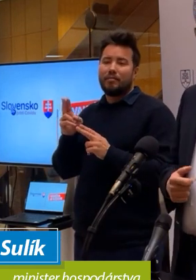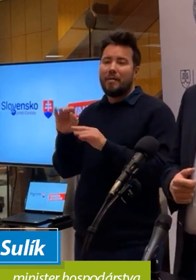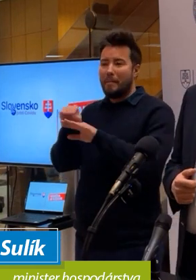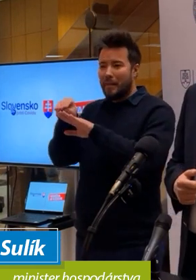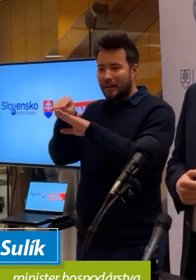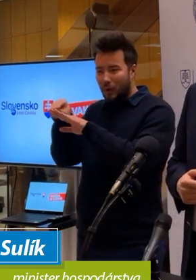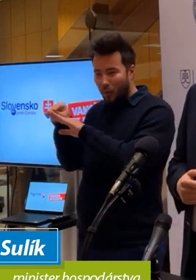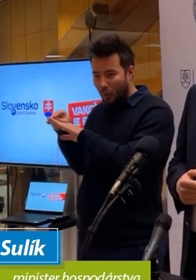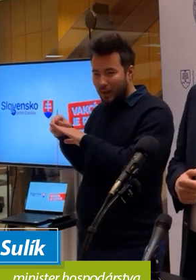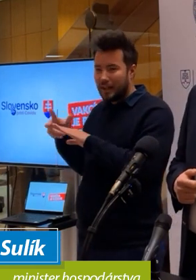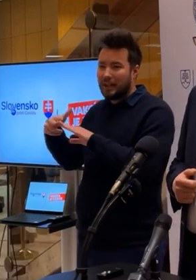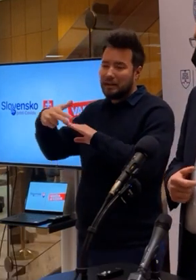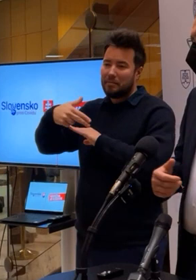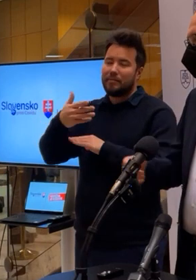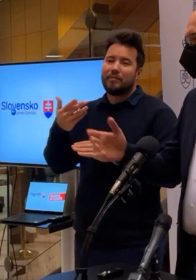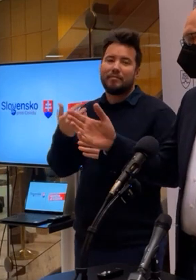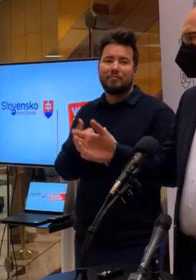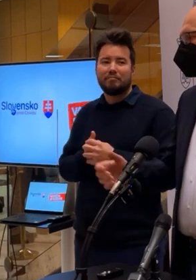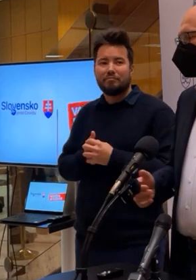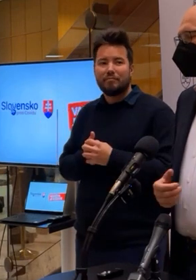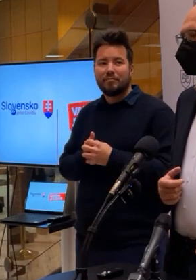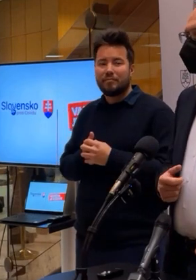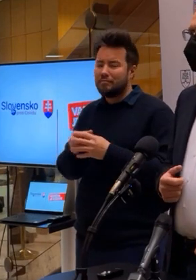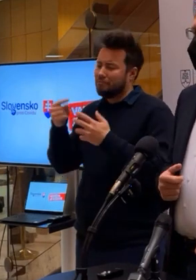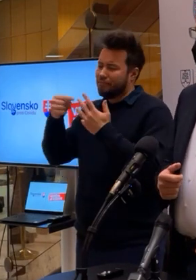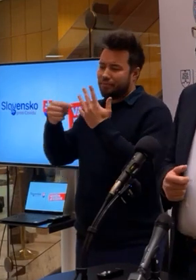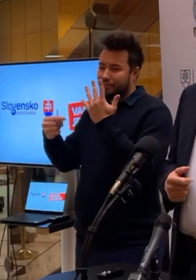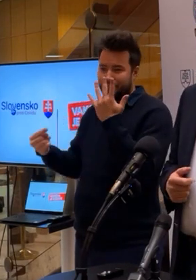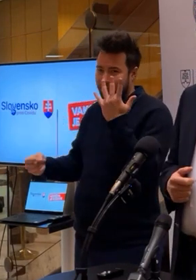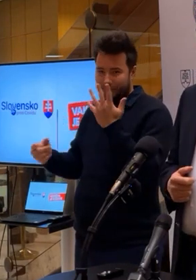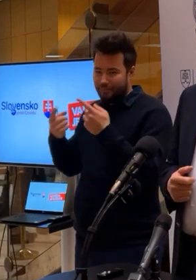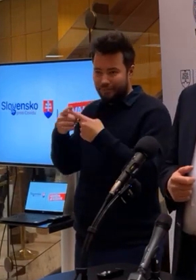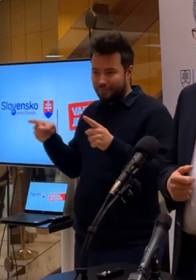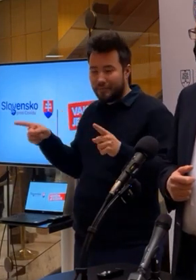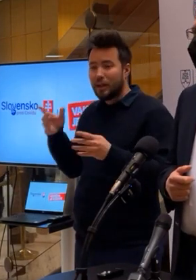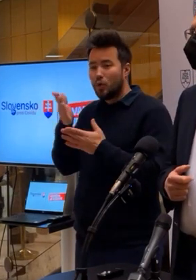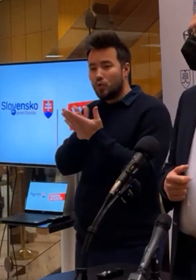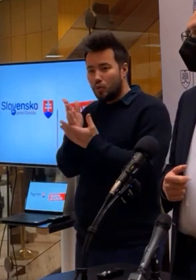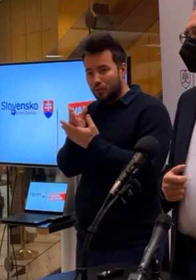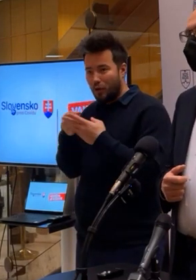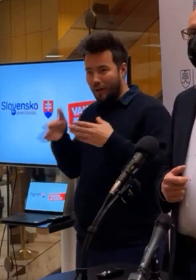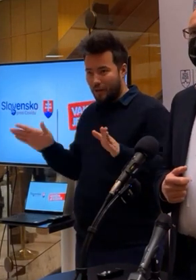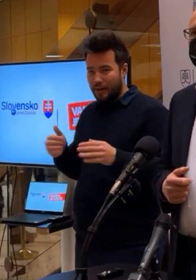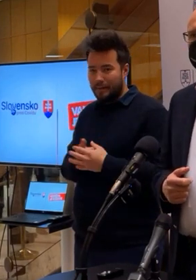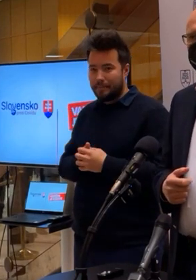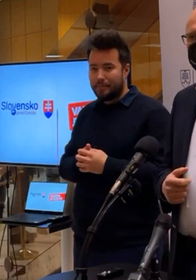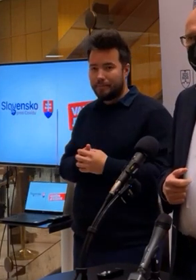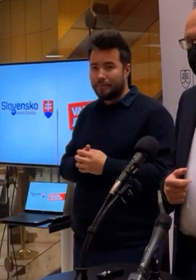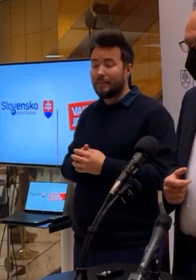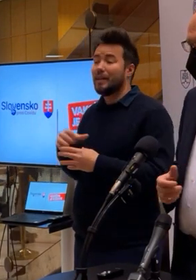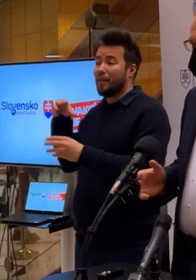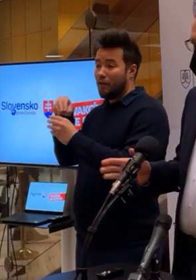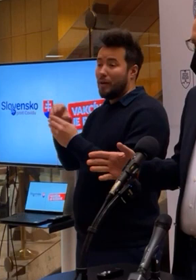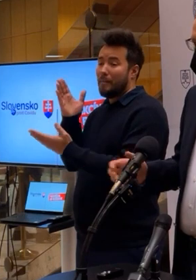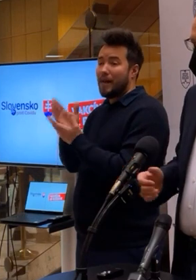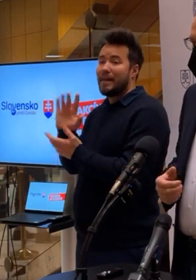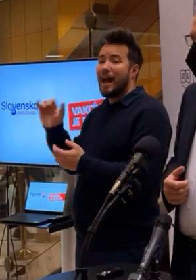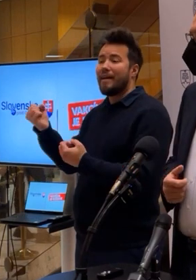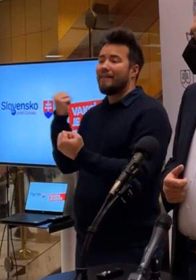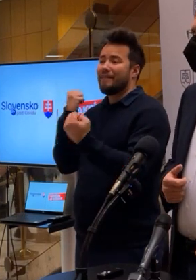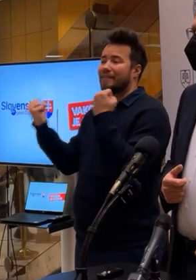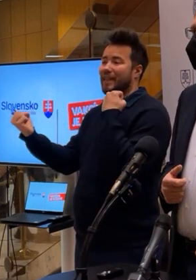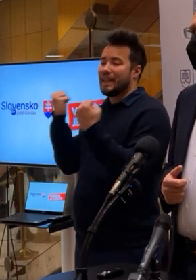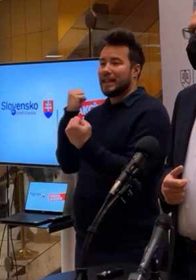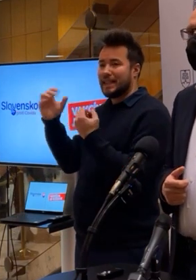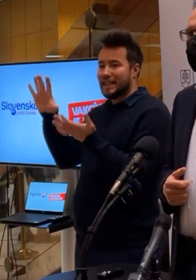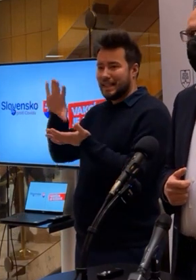manikúry a všetky možné ďalšie služby. Tomuto patrí aj fitness centra. Fitness